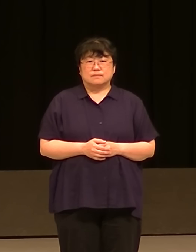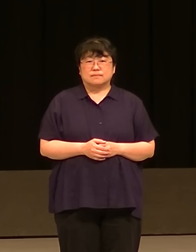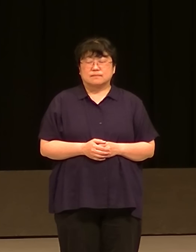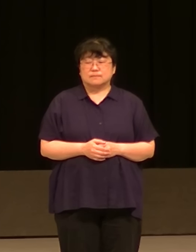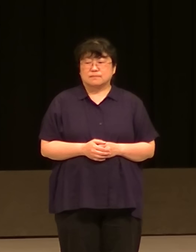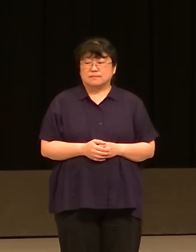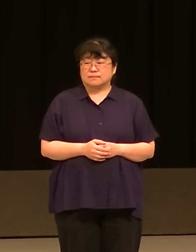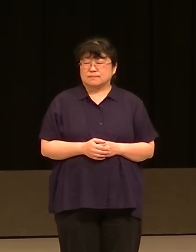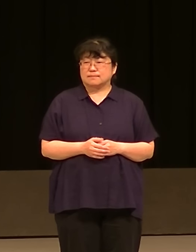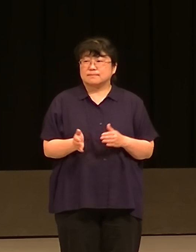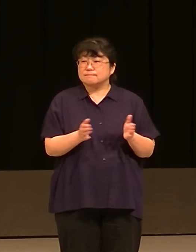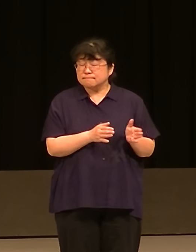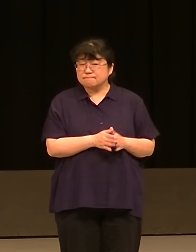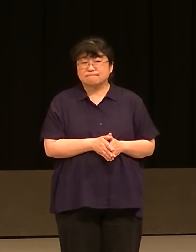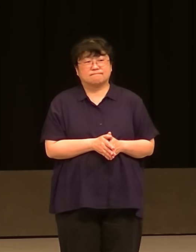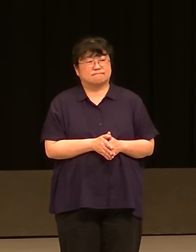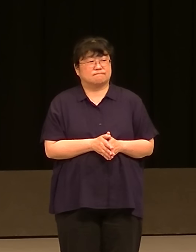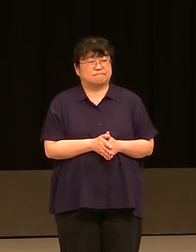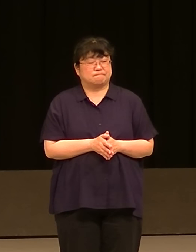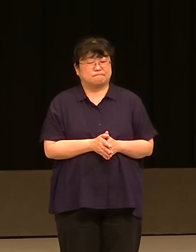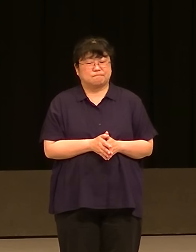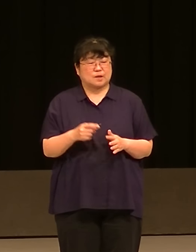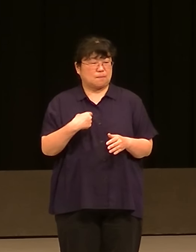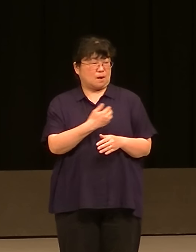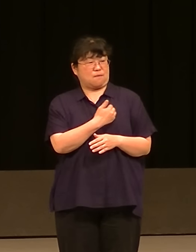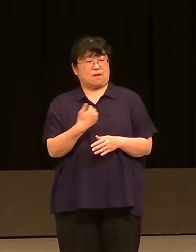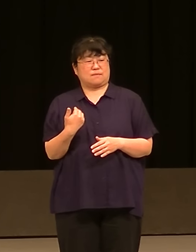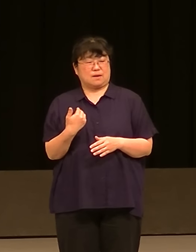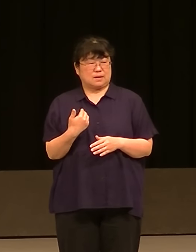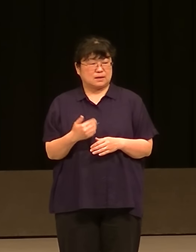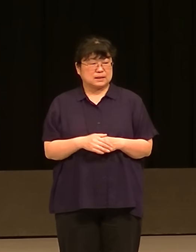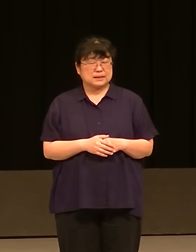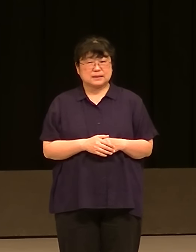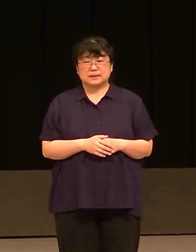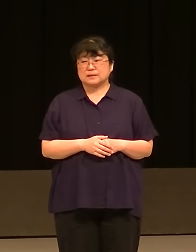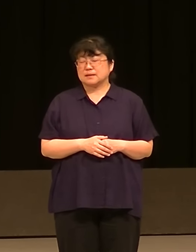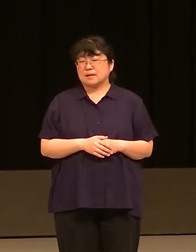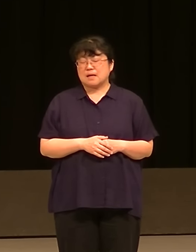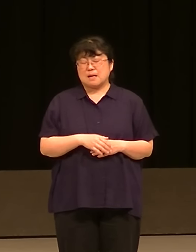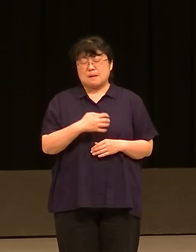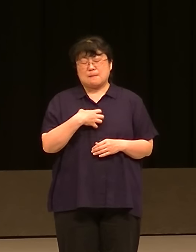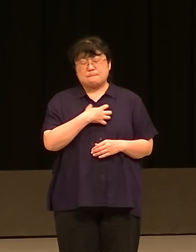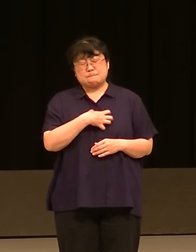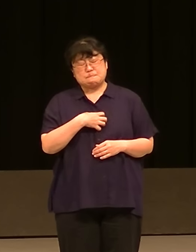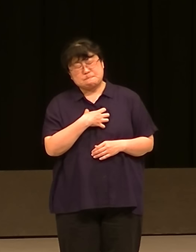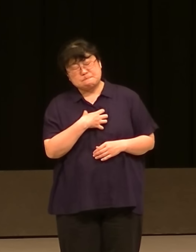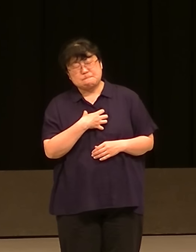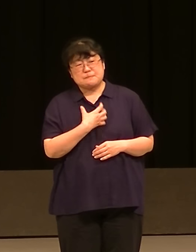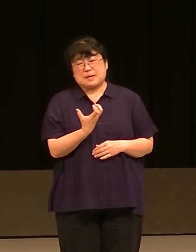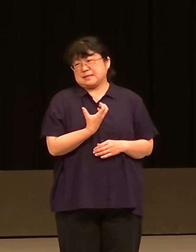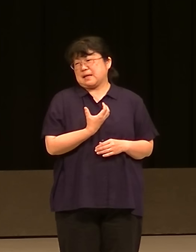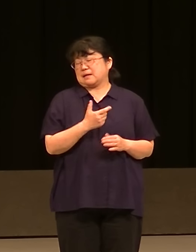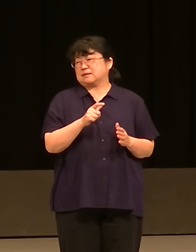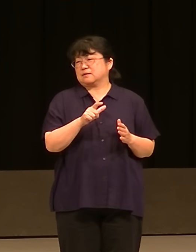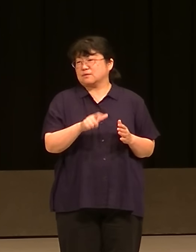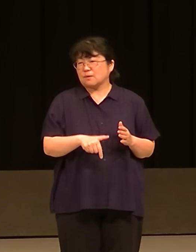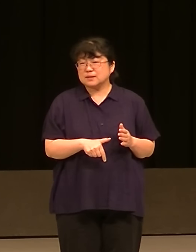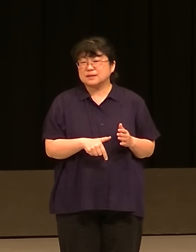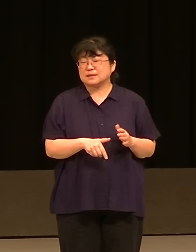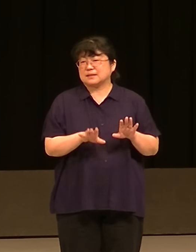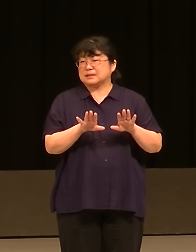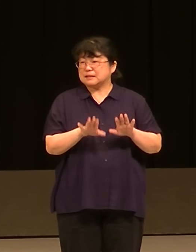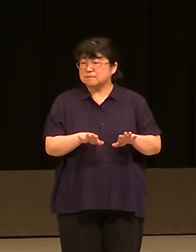で、そういうことで、我々が胸を痛めているさなかに、これ